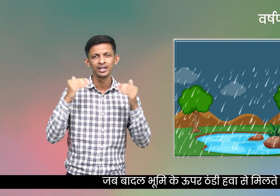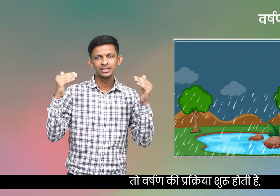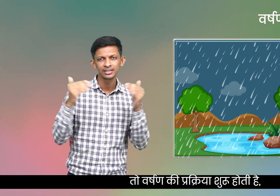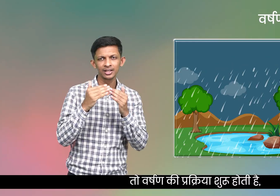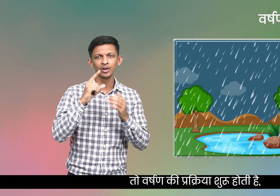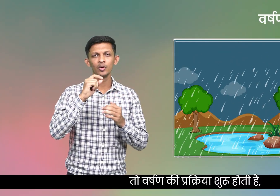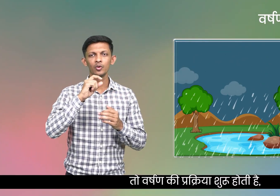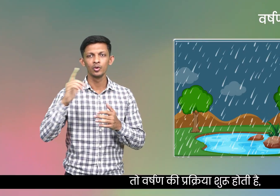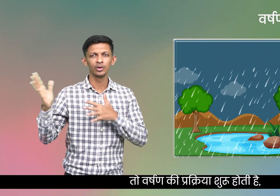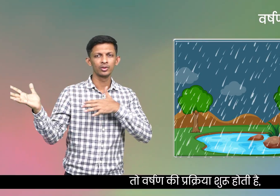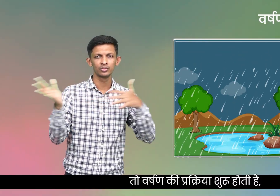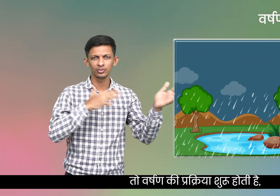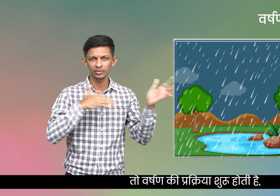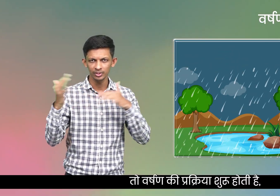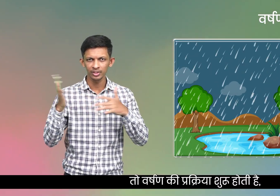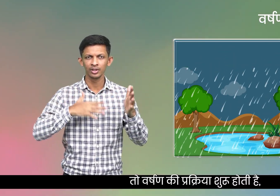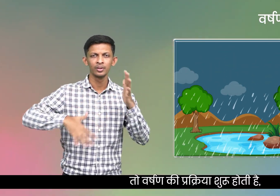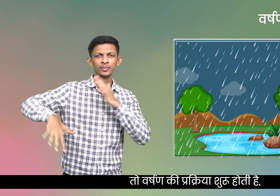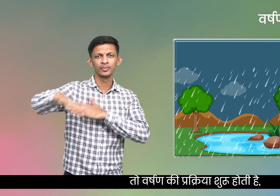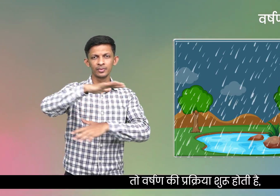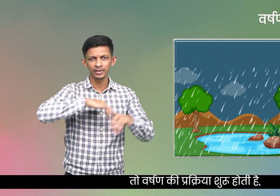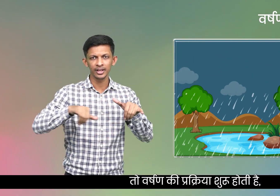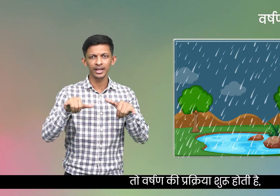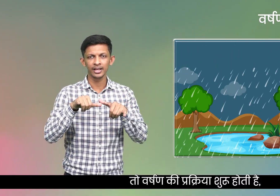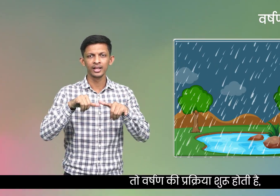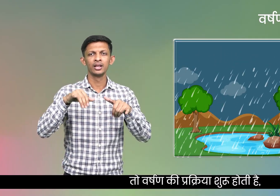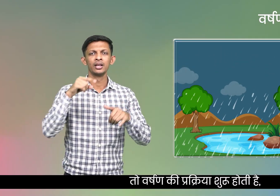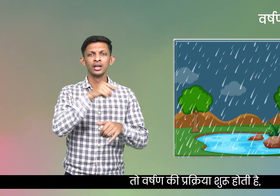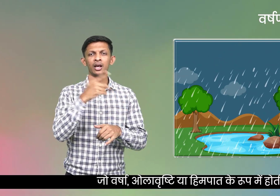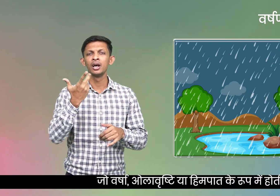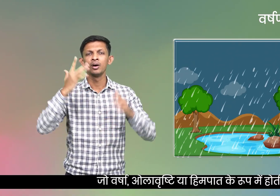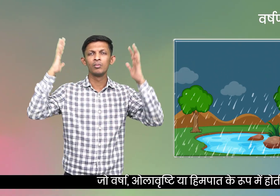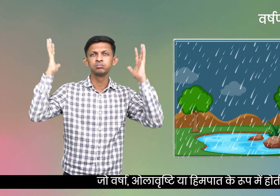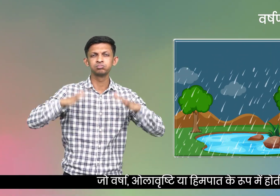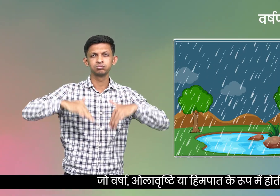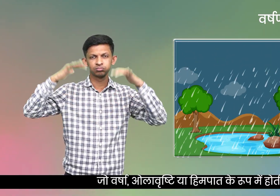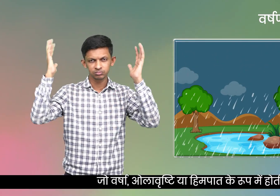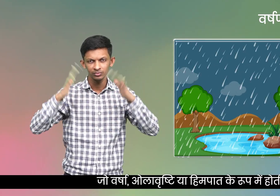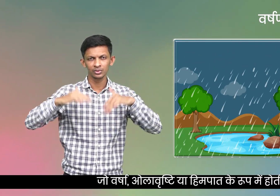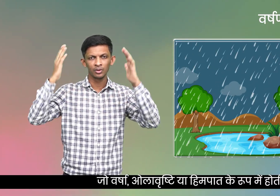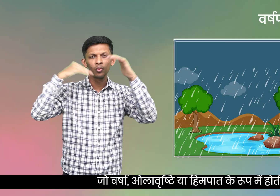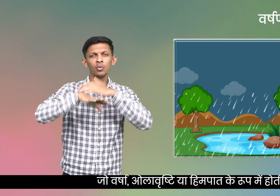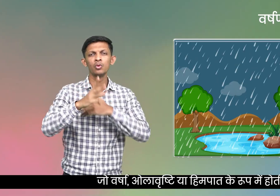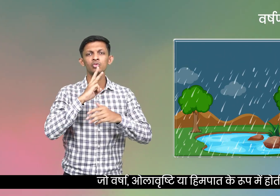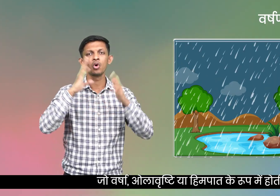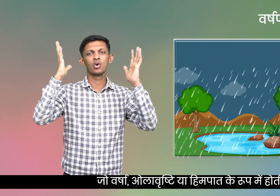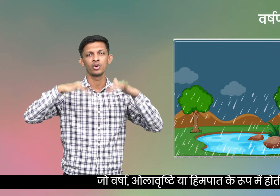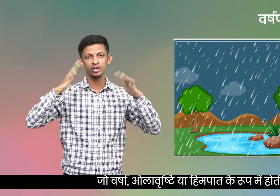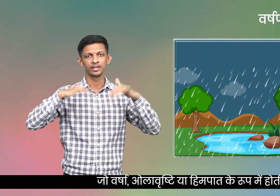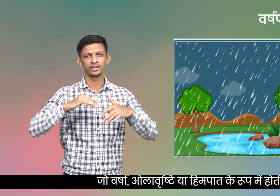तो वर्षण की प्रक्रिया शुरू होती है, जो वर्षा, ओलावृष्टि या हिमपात